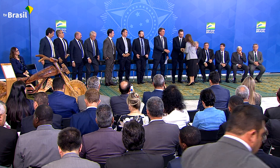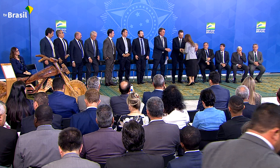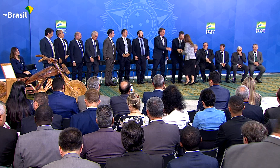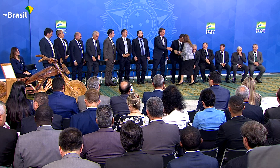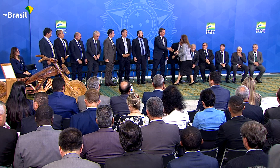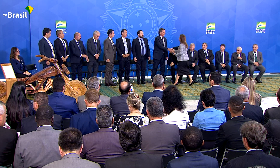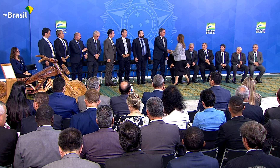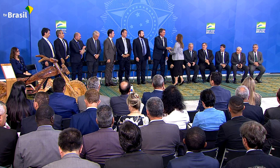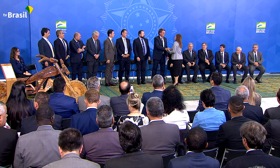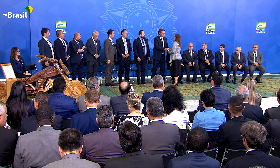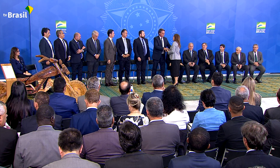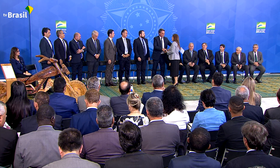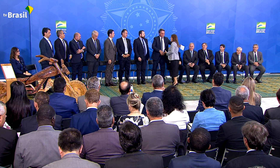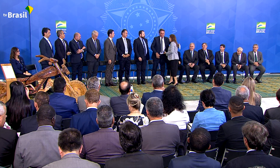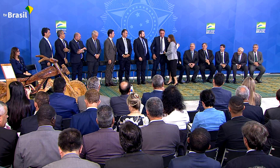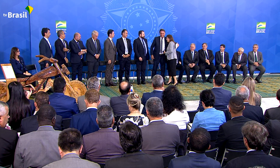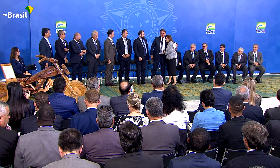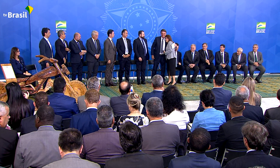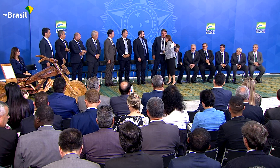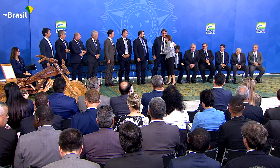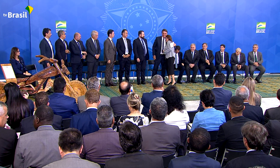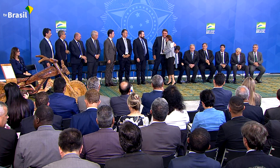E aí